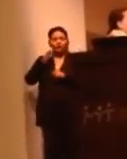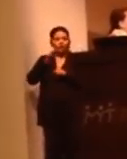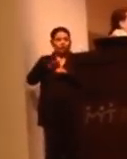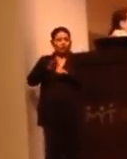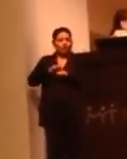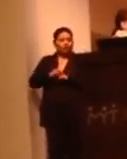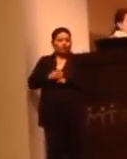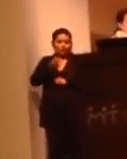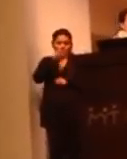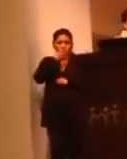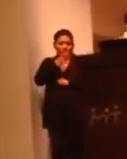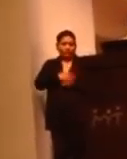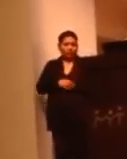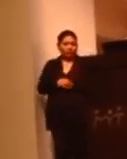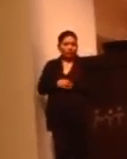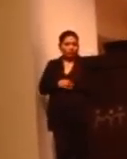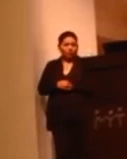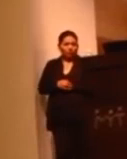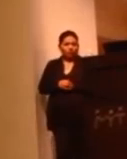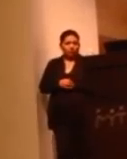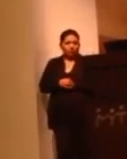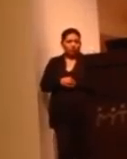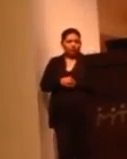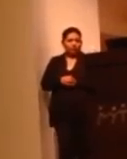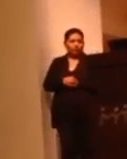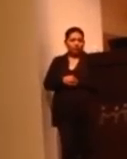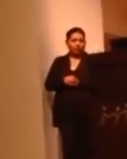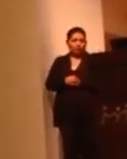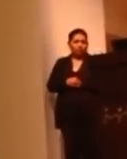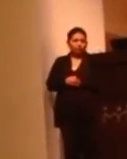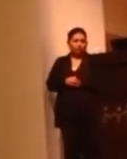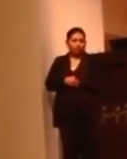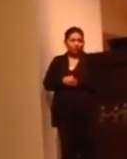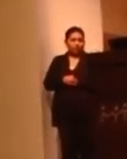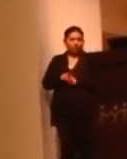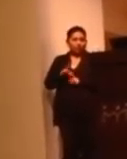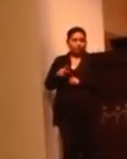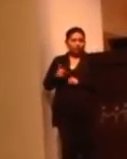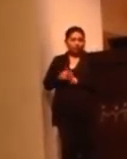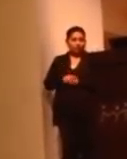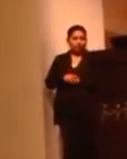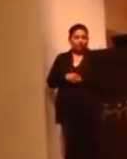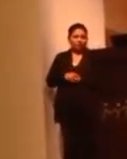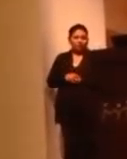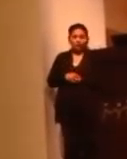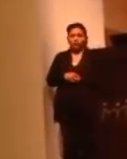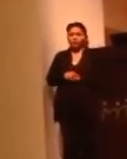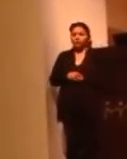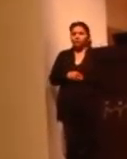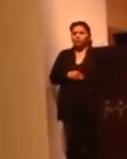Entonces, ahí están. Y el otro medicamento es la